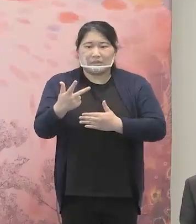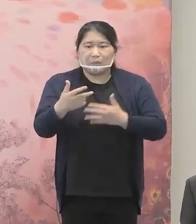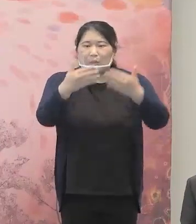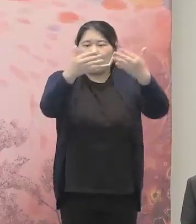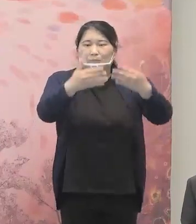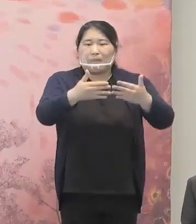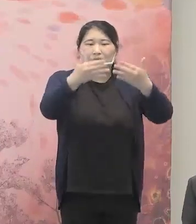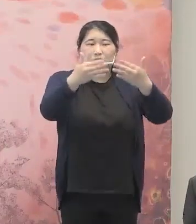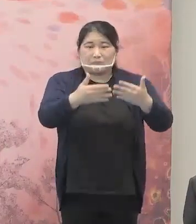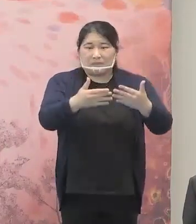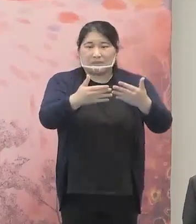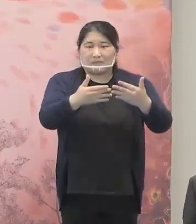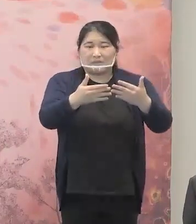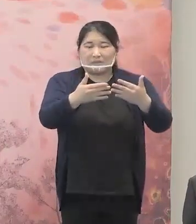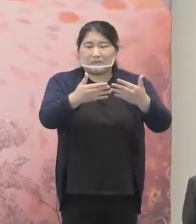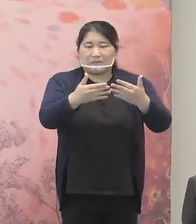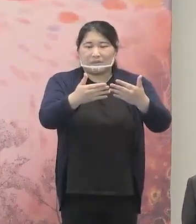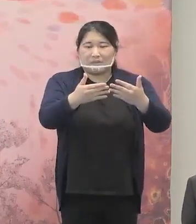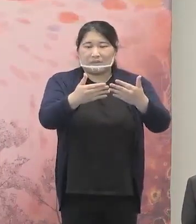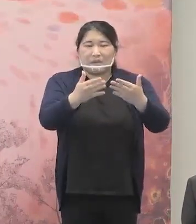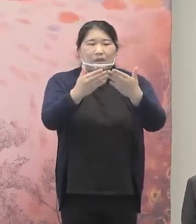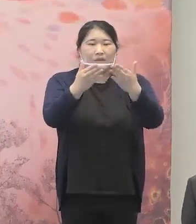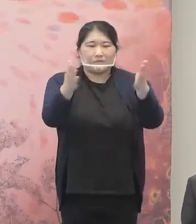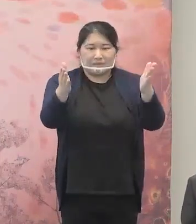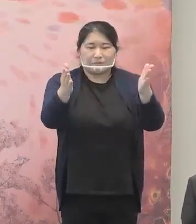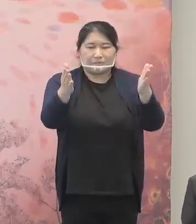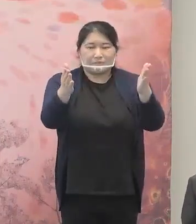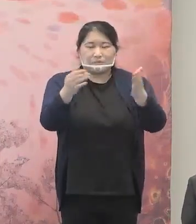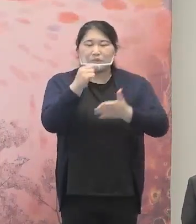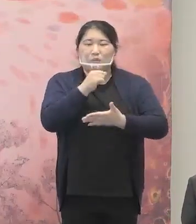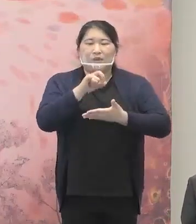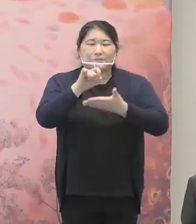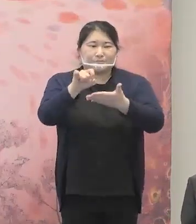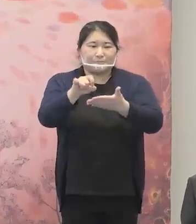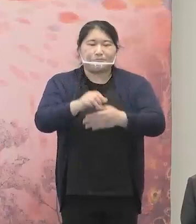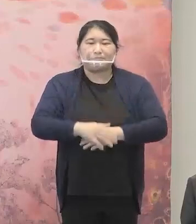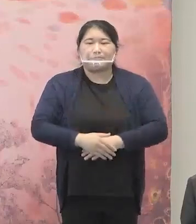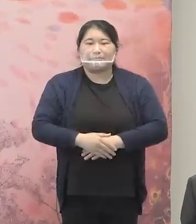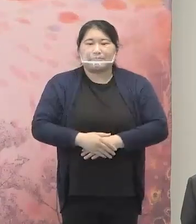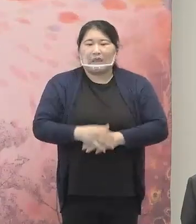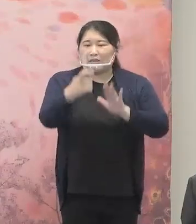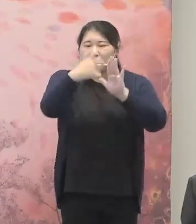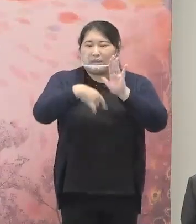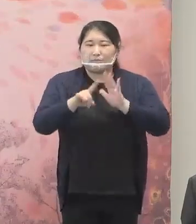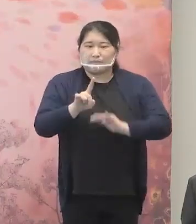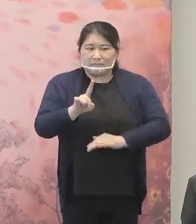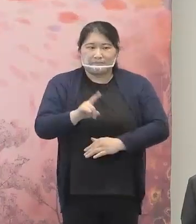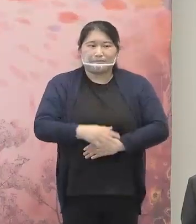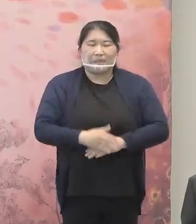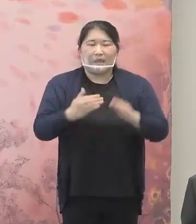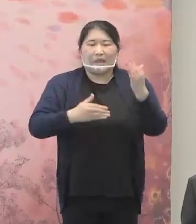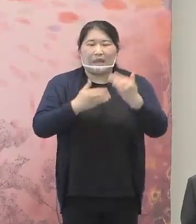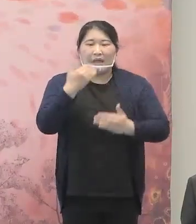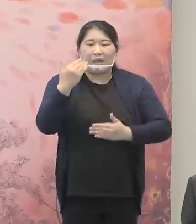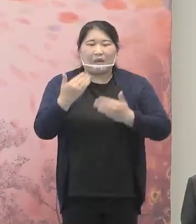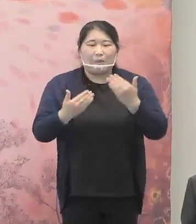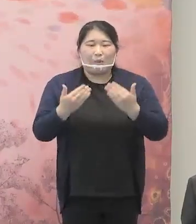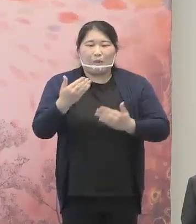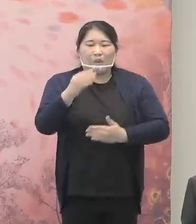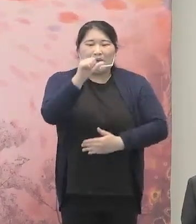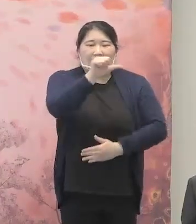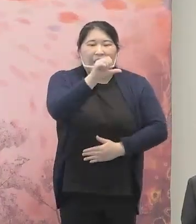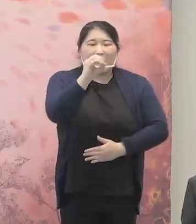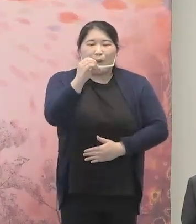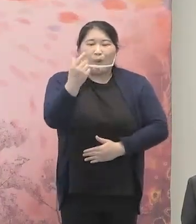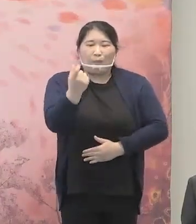をスタートいたしますのでご紹介させていただきます。まず番組タイトルですが、青森ライブと